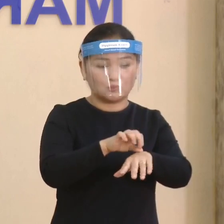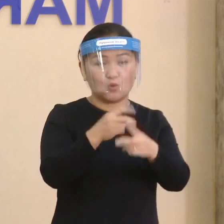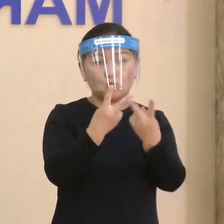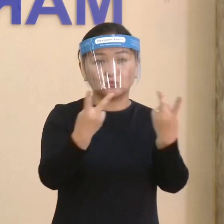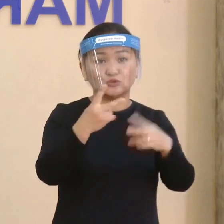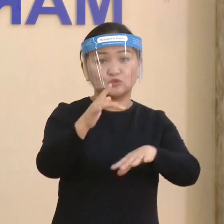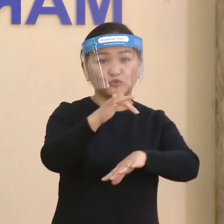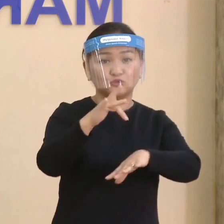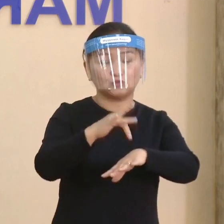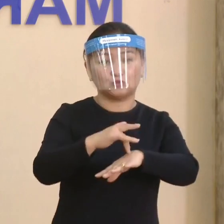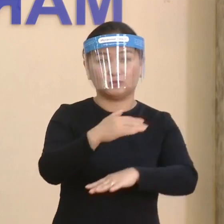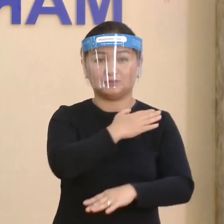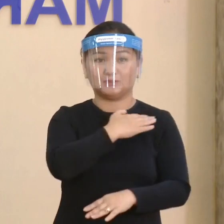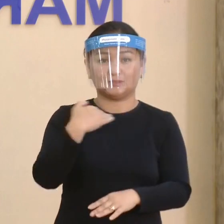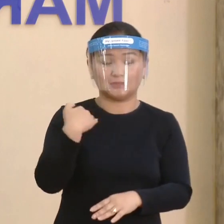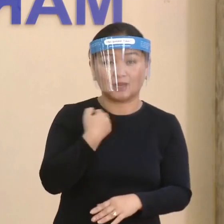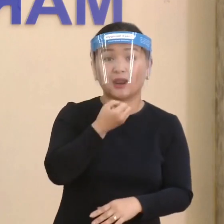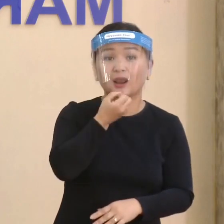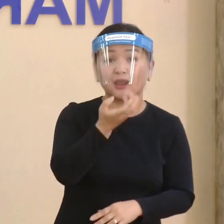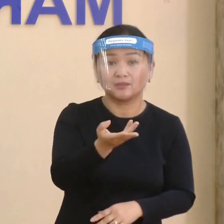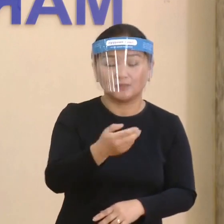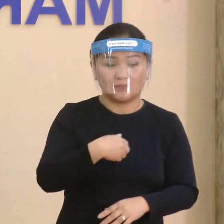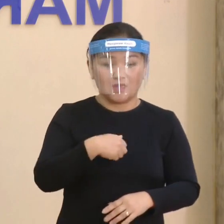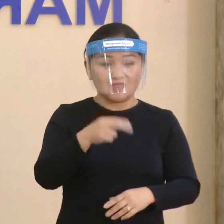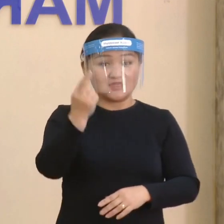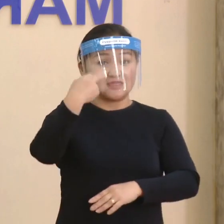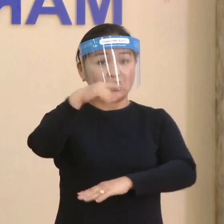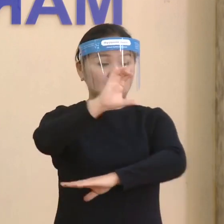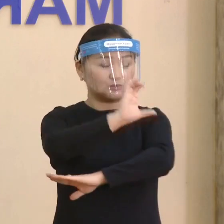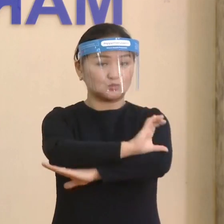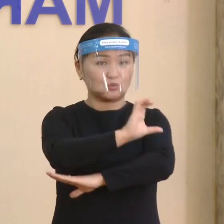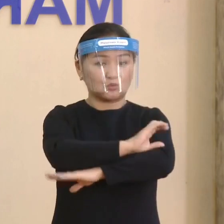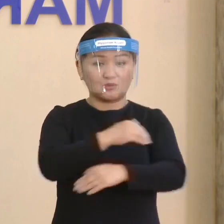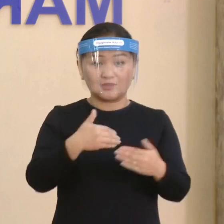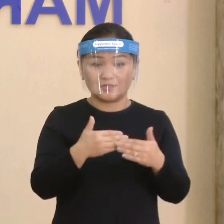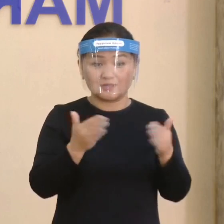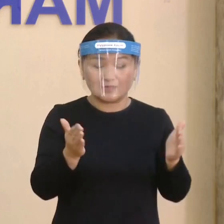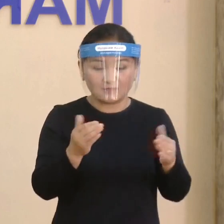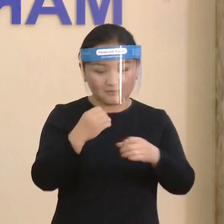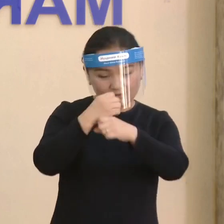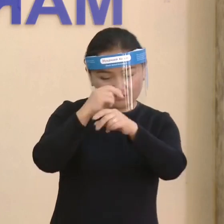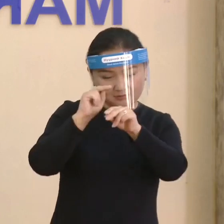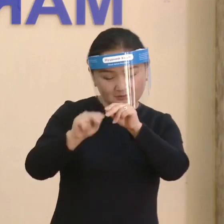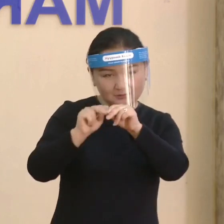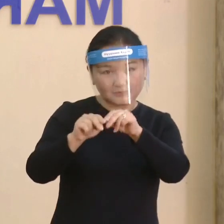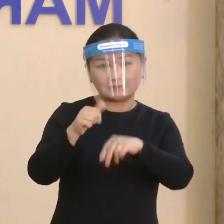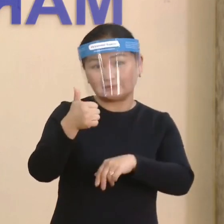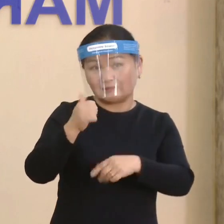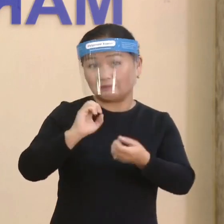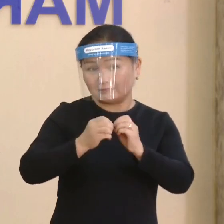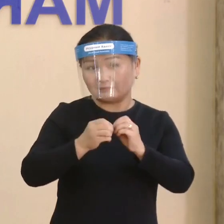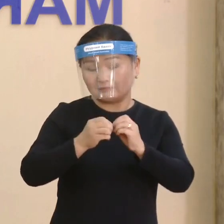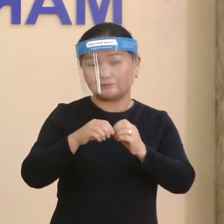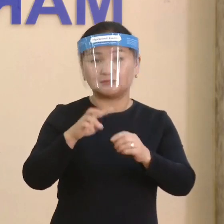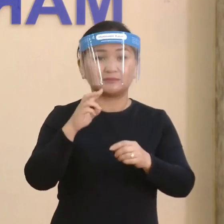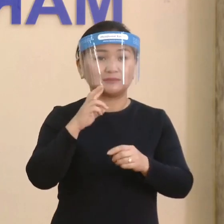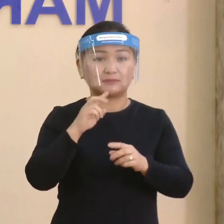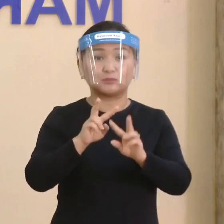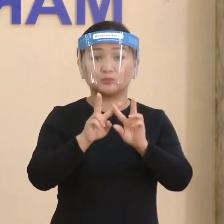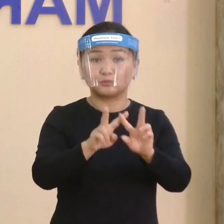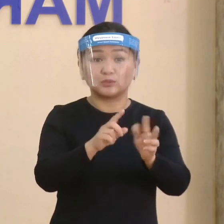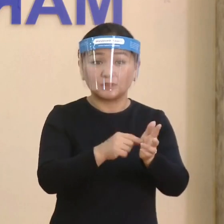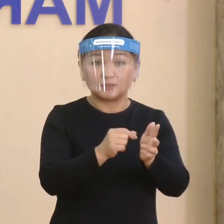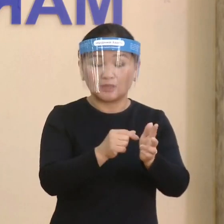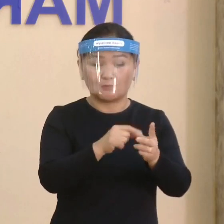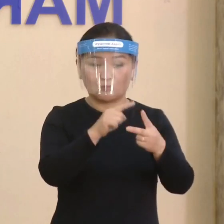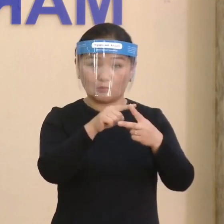хэлэхдээ ихтэй сургууль коллежиг нэгтээ лабораторийн шинжилгээг тогтмол одоо сайн хийх хэрэгтэй. Тэрний дараа тусгаарлалтын арга